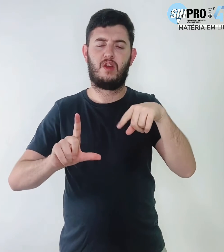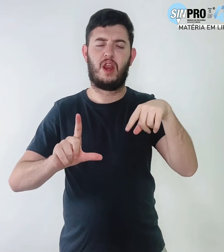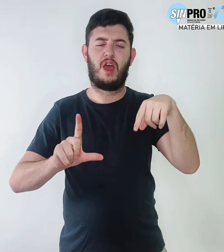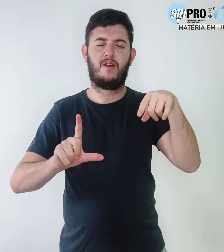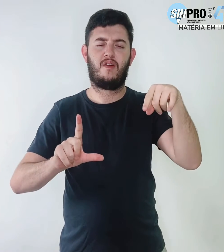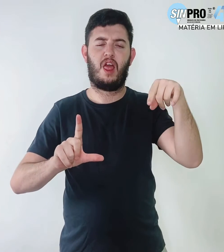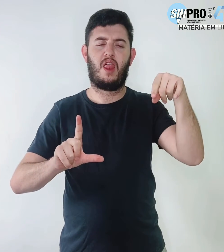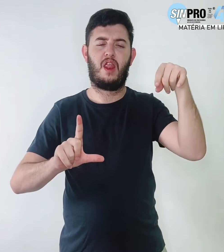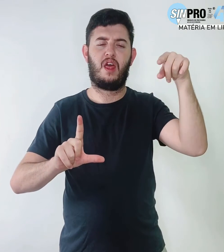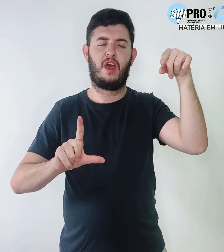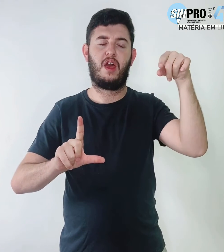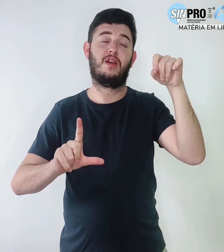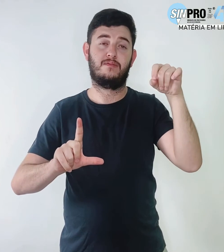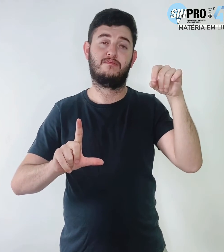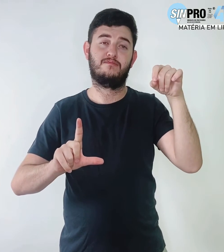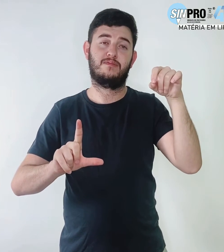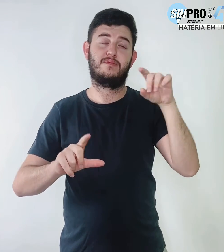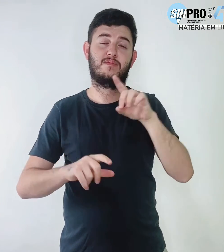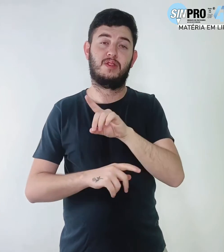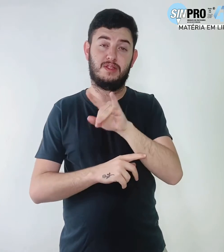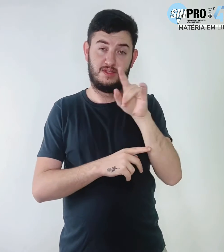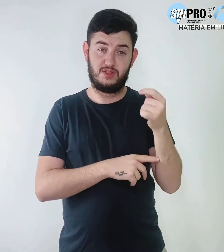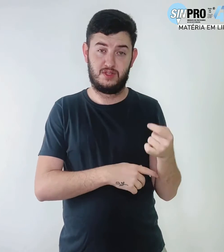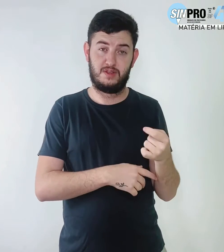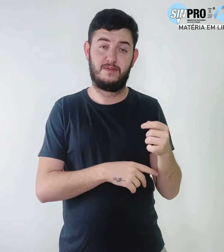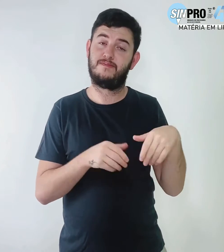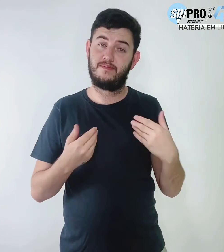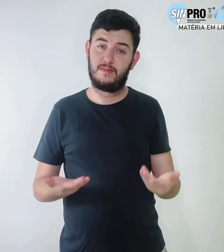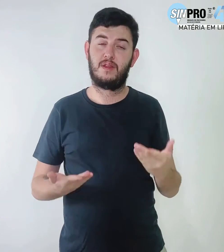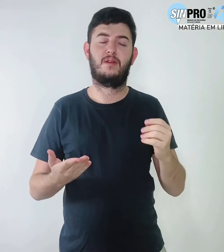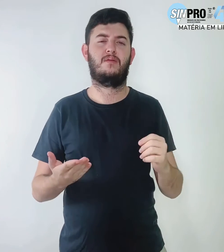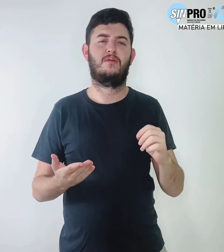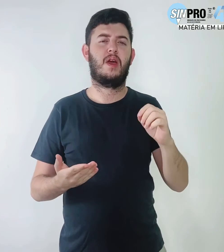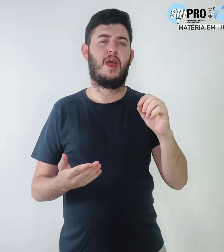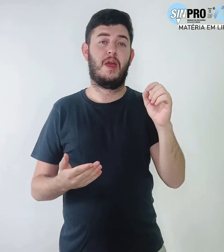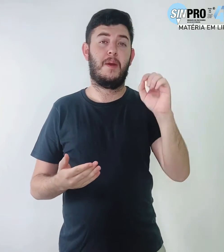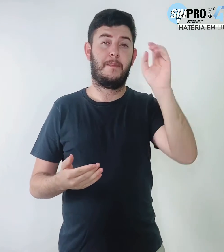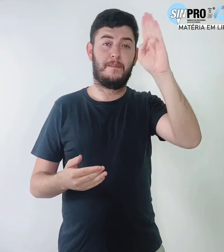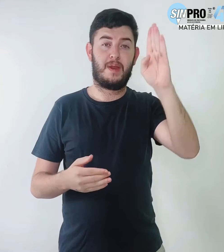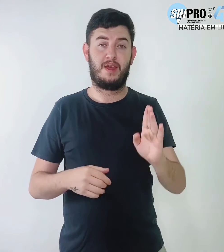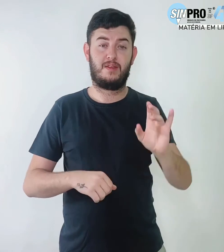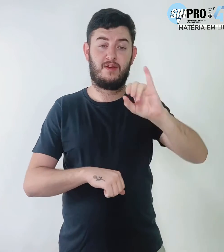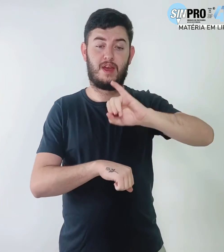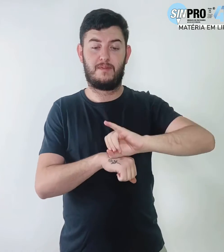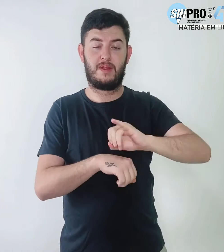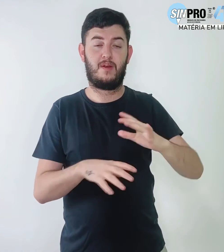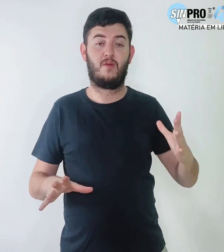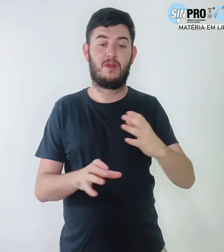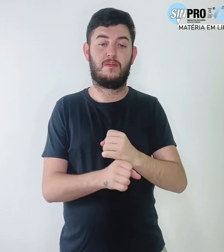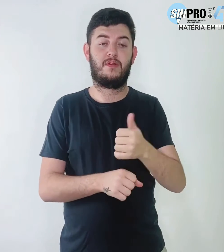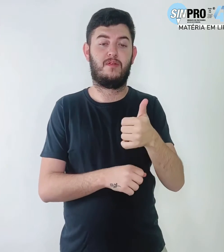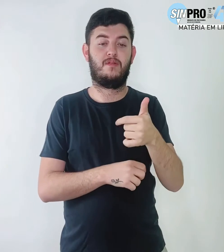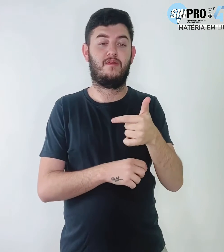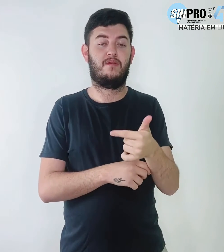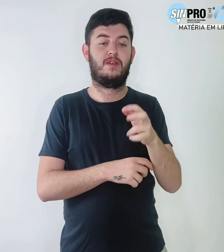cima. Nas últimas 24 horas, a capital do país contabilizou 25 óbitos e